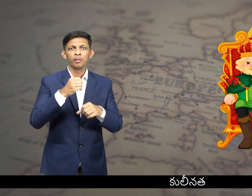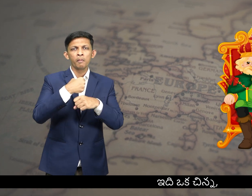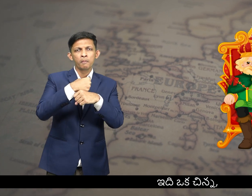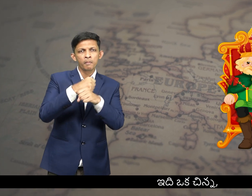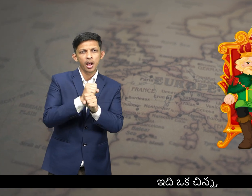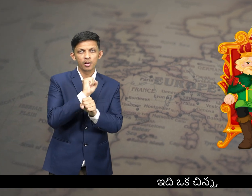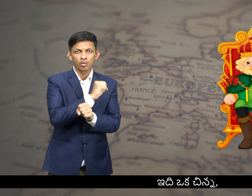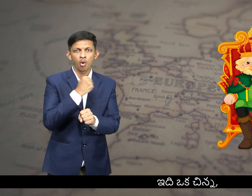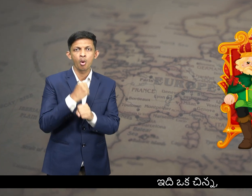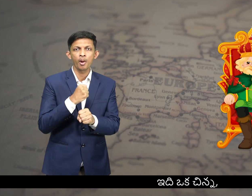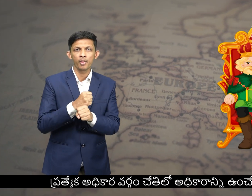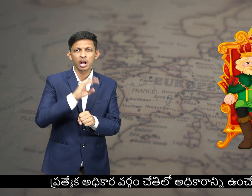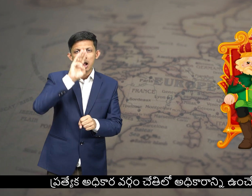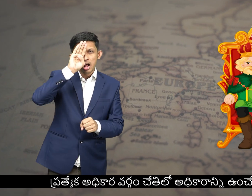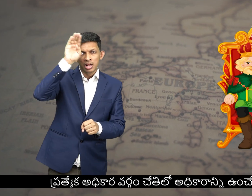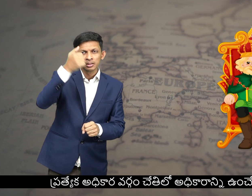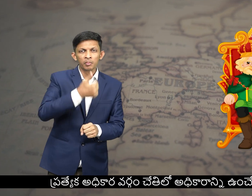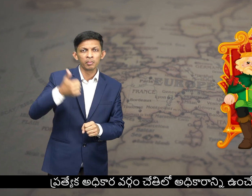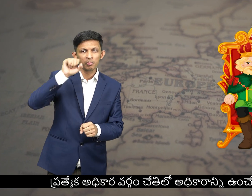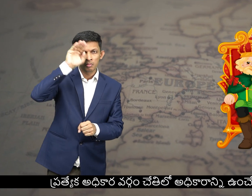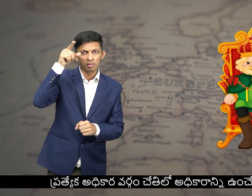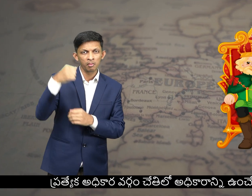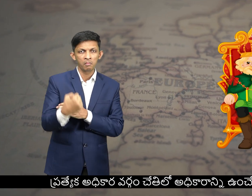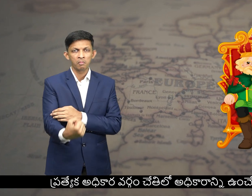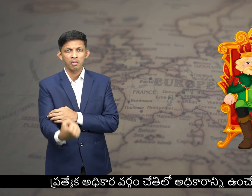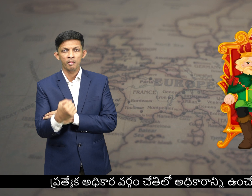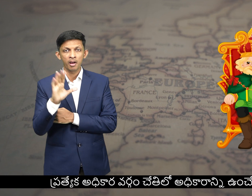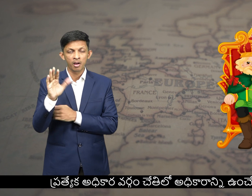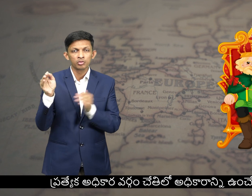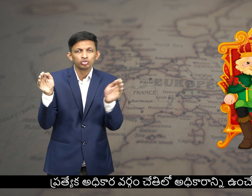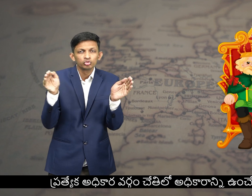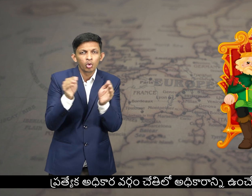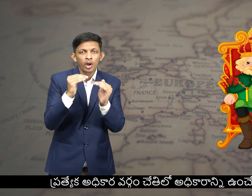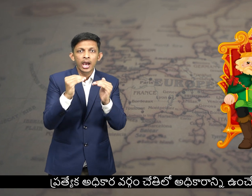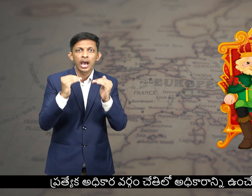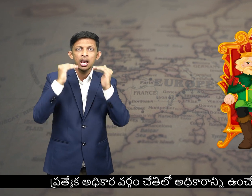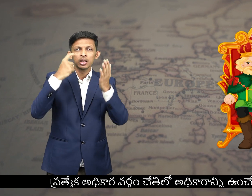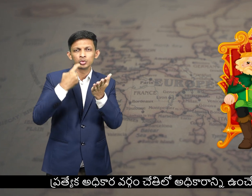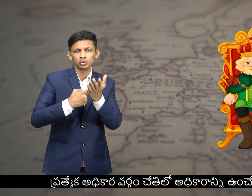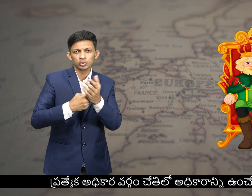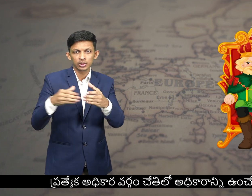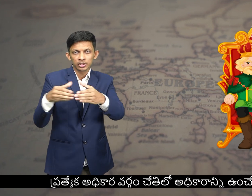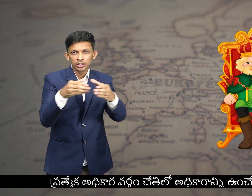ఇది ఒక చిన్న ప్రత్యేక అధికార వర్గం, చేతిలో అధికారాన్ని ఉంచే ప్రభుత్వ రూపం.